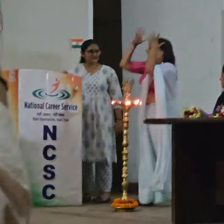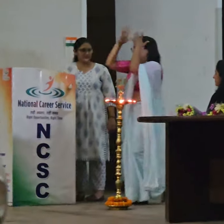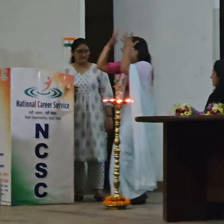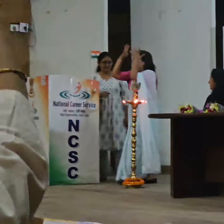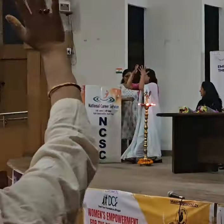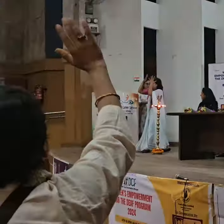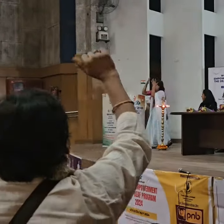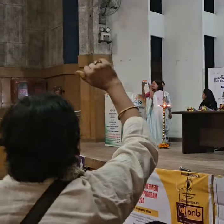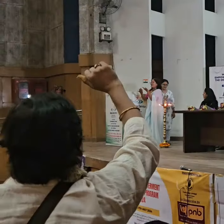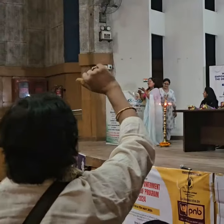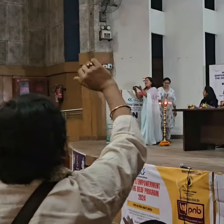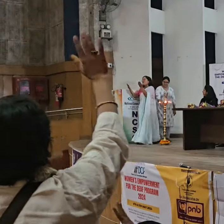चाहेंगे।